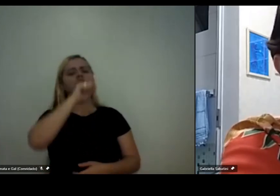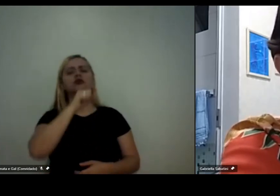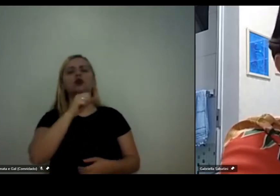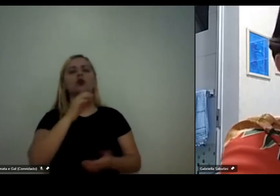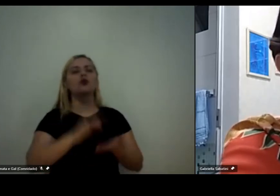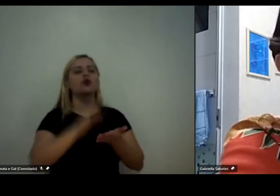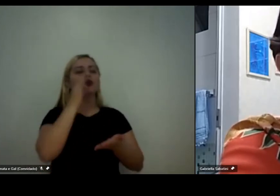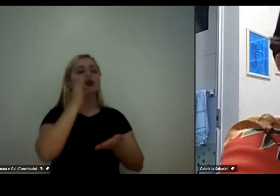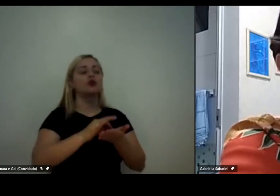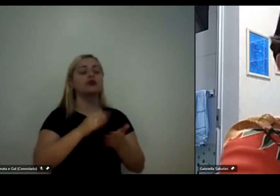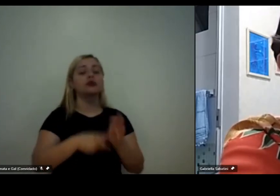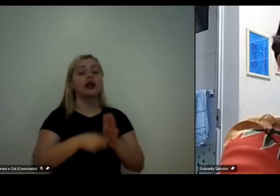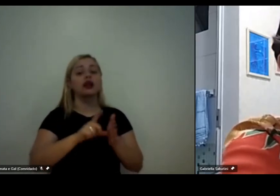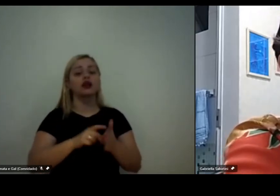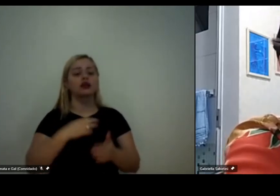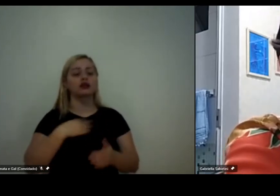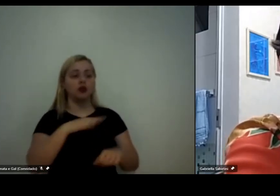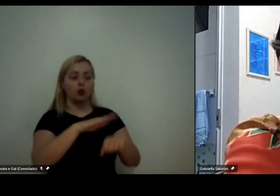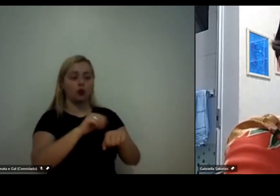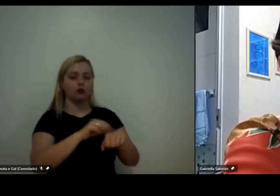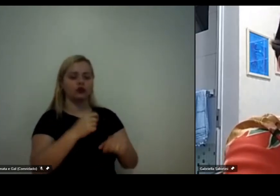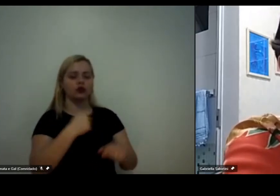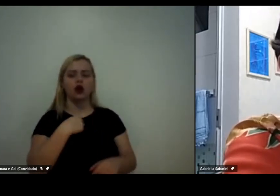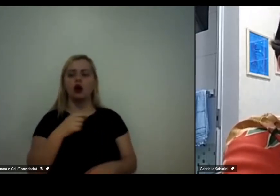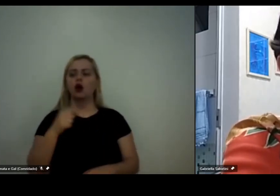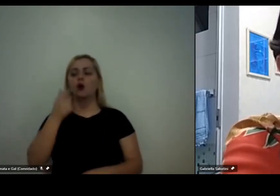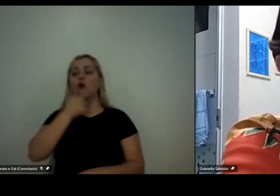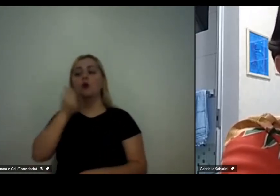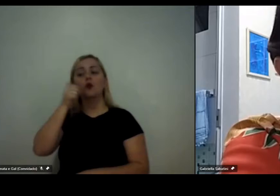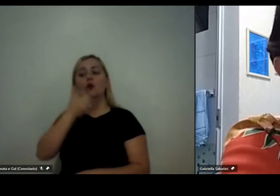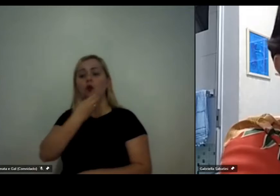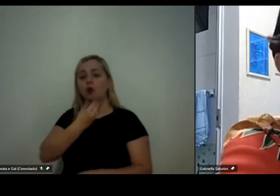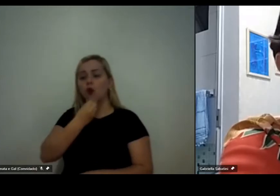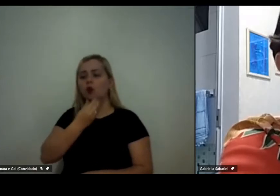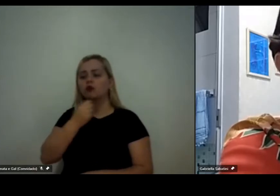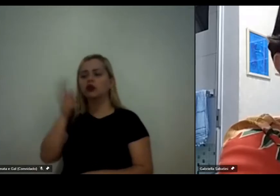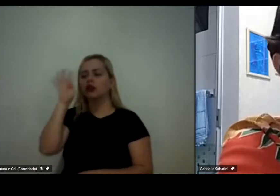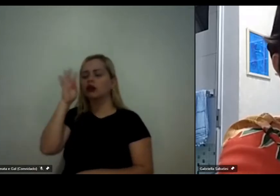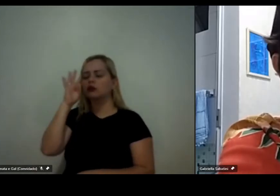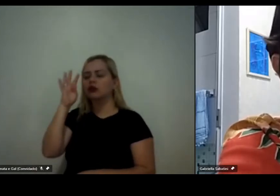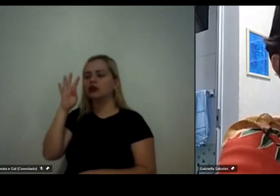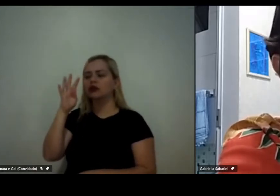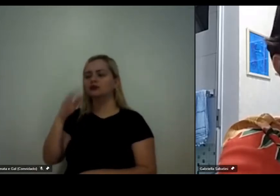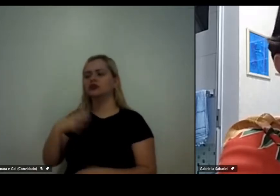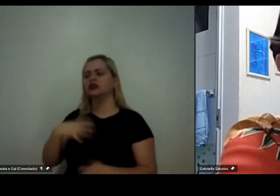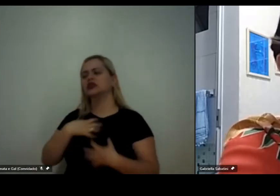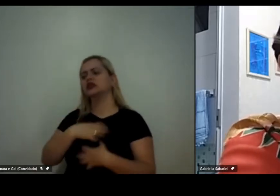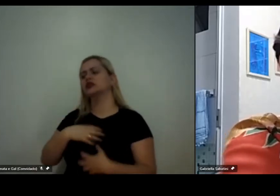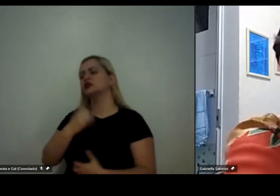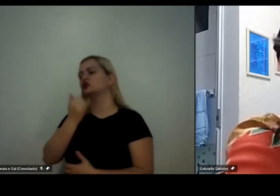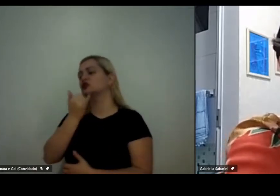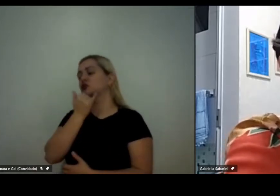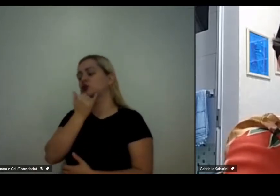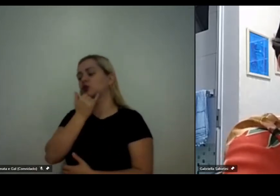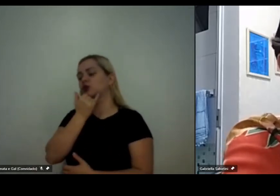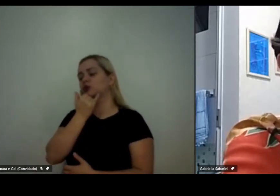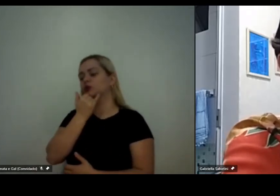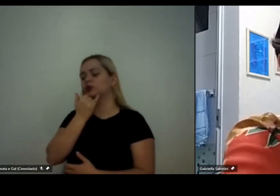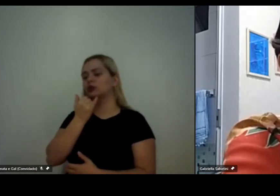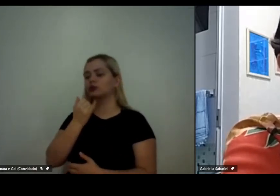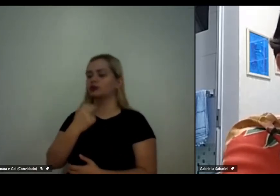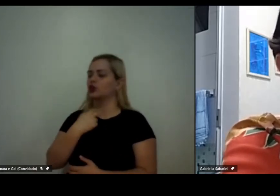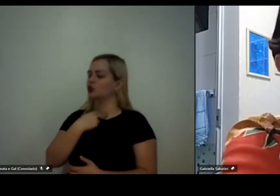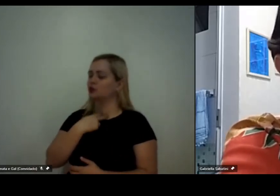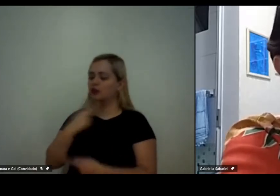pudesse pedir um gole, o senhor me lembrou de quem eu era. A gente sente muito, mas infelizmente não podemos